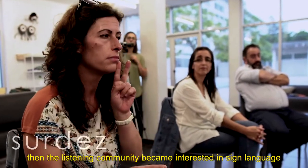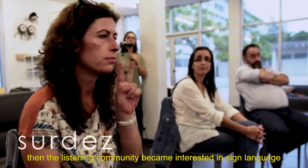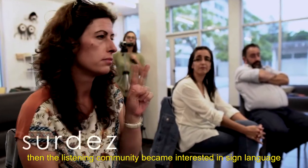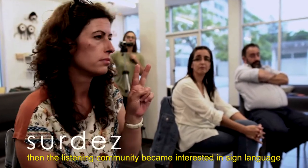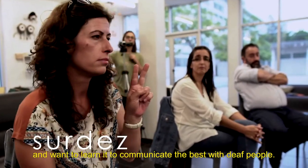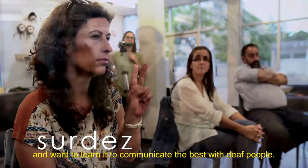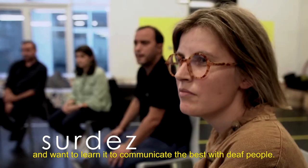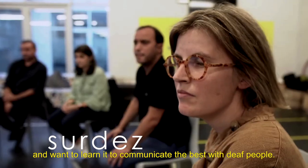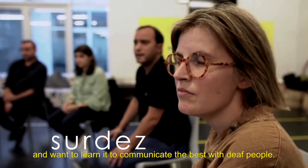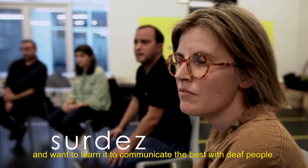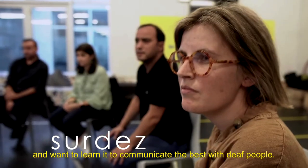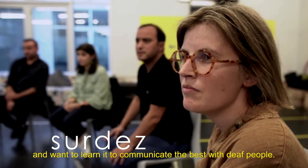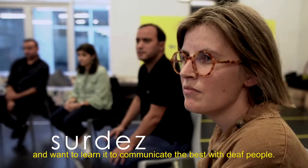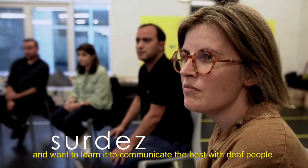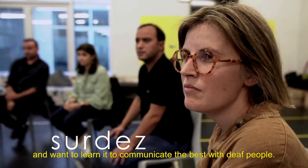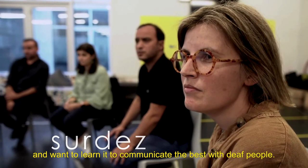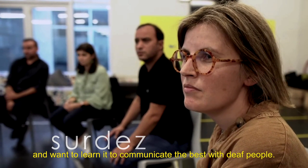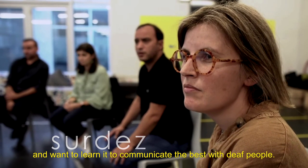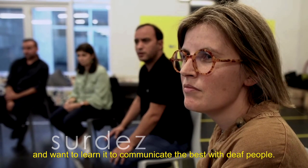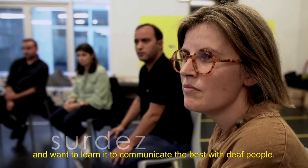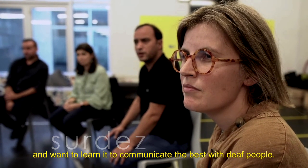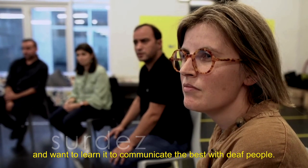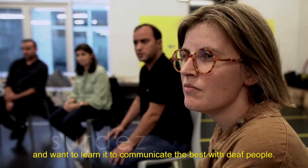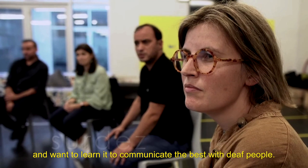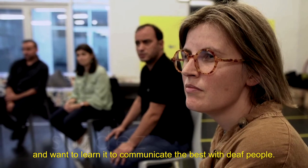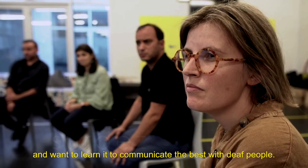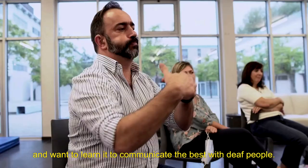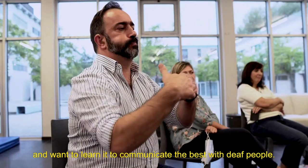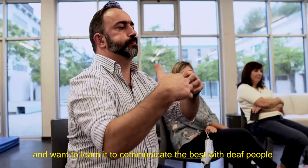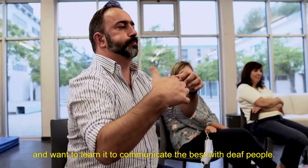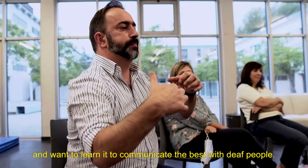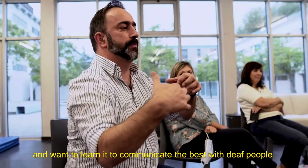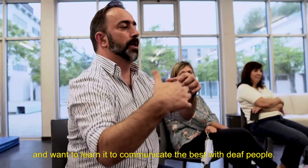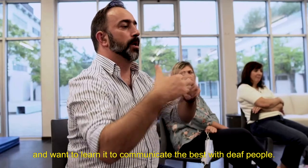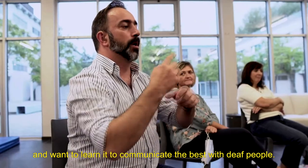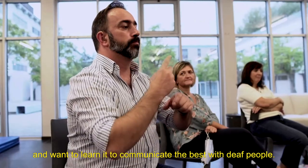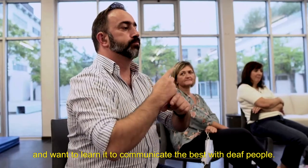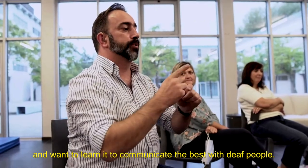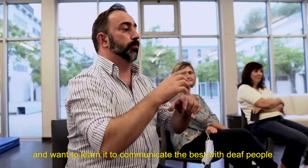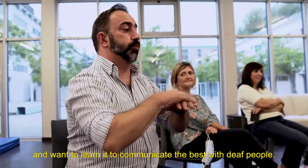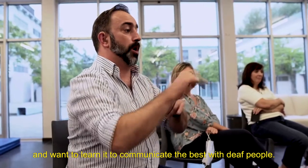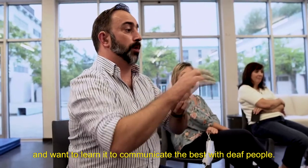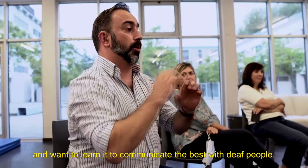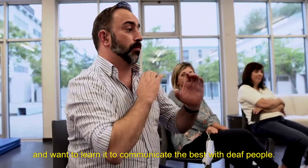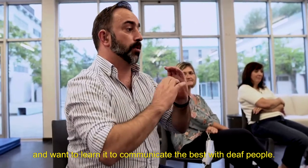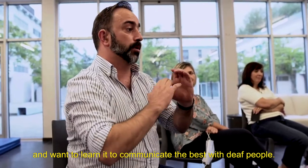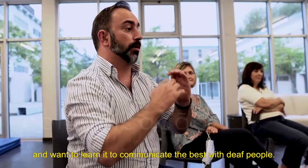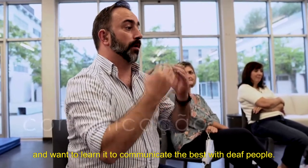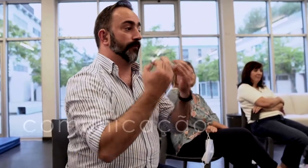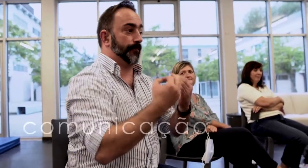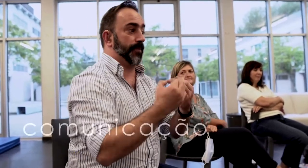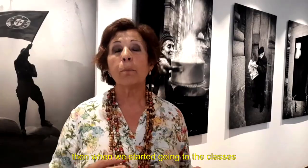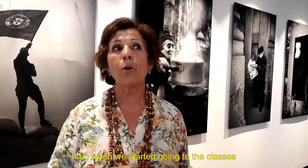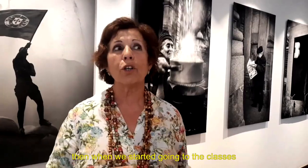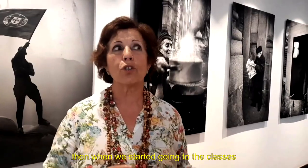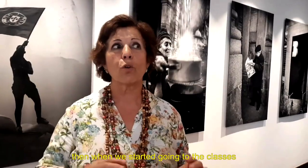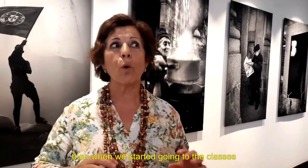gestual e querer aprender para comunicar melhor com os surdos. Depois,